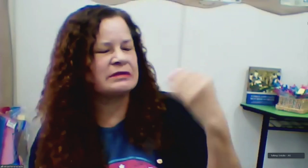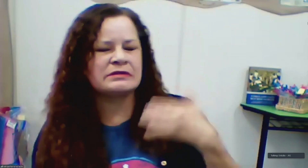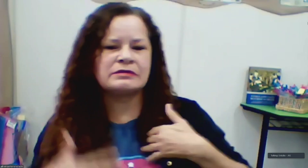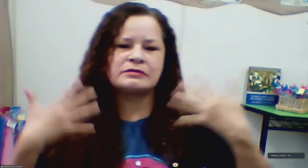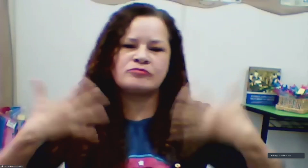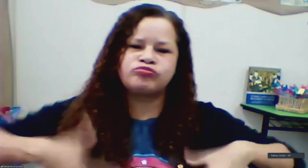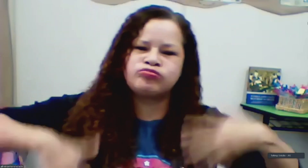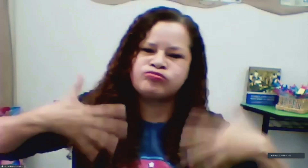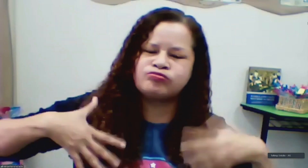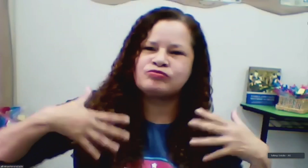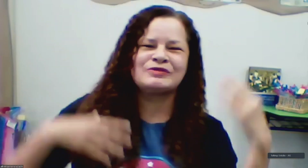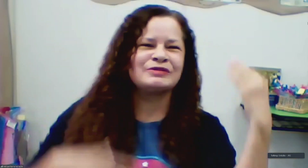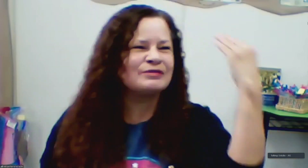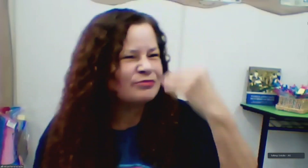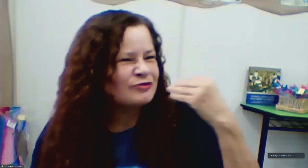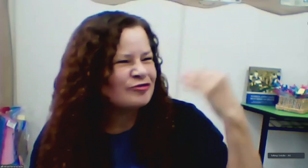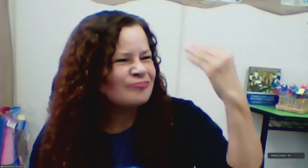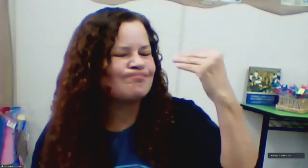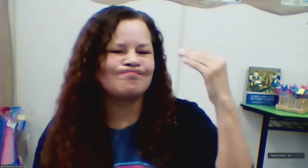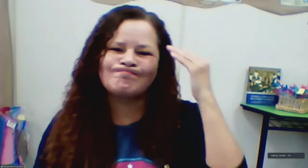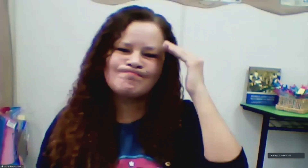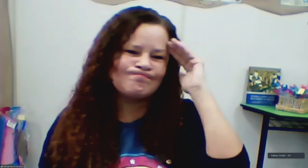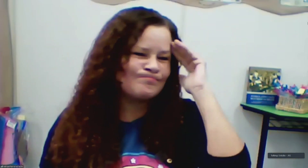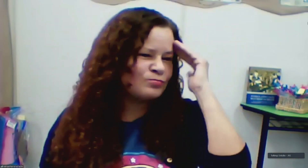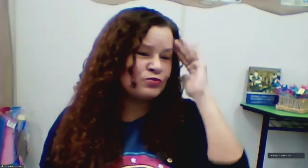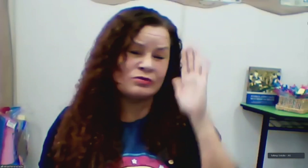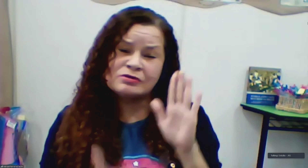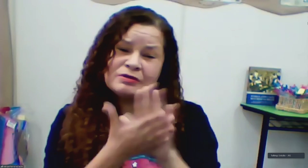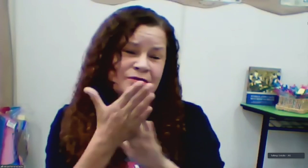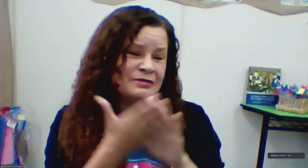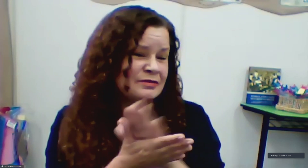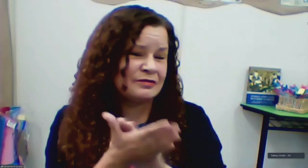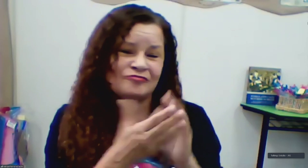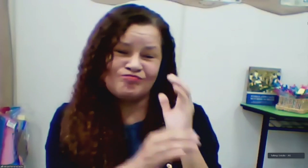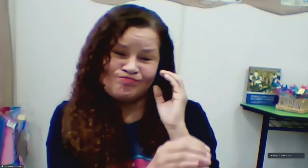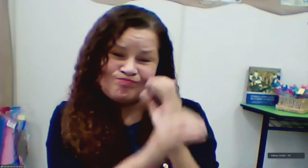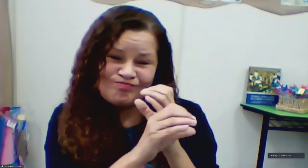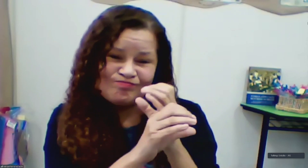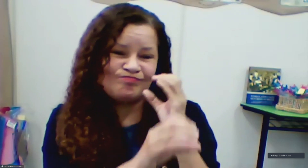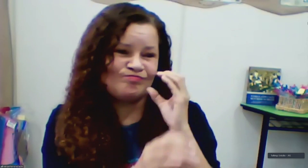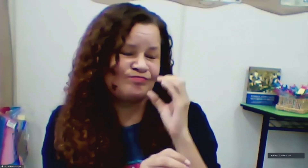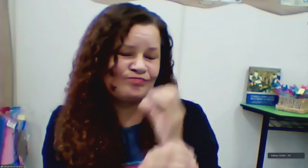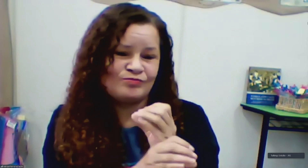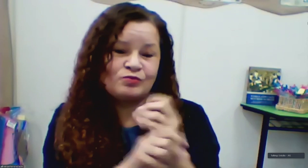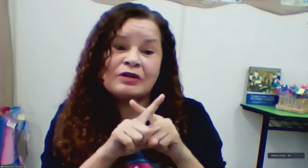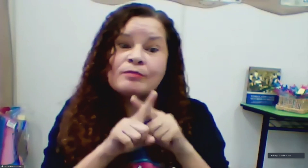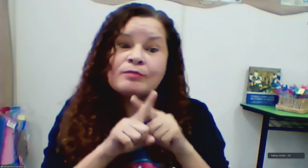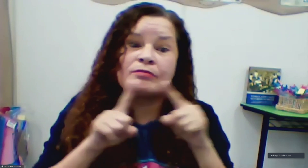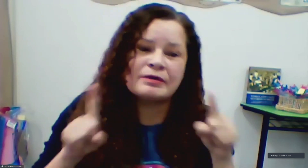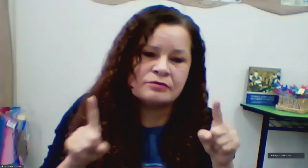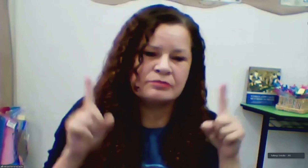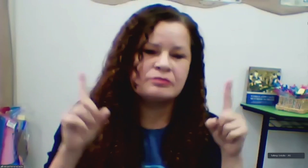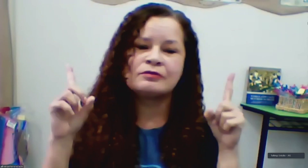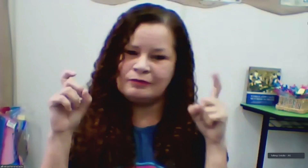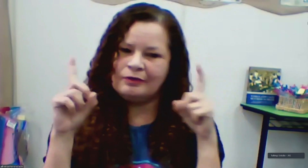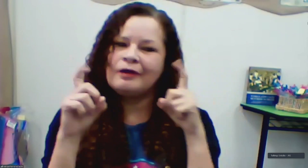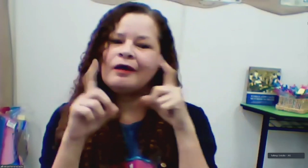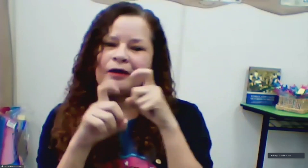conseguia entender, a comunicação não fluía, mas tinha muita dificuldade, muito problema. Então,